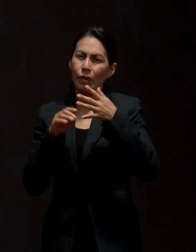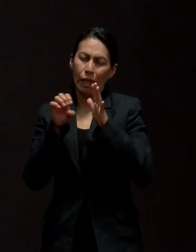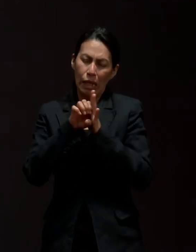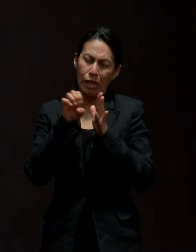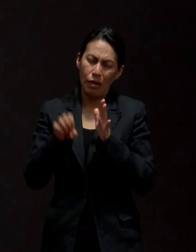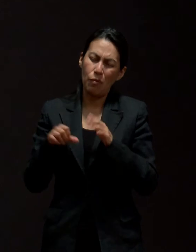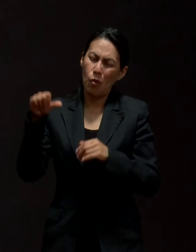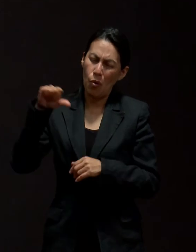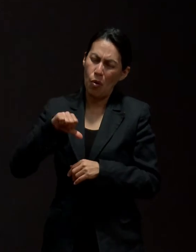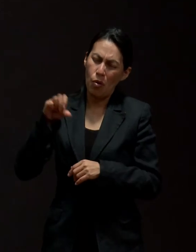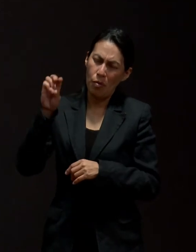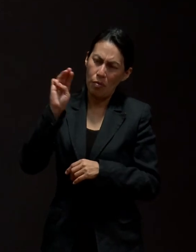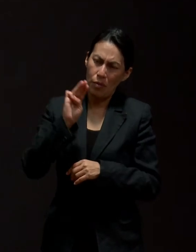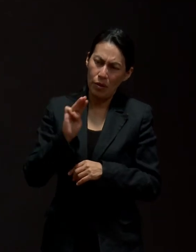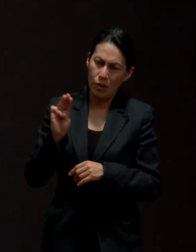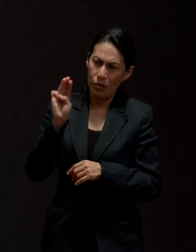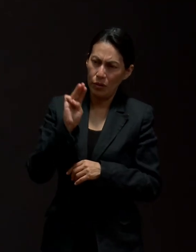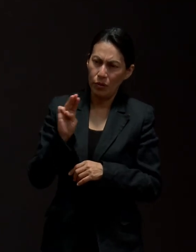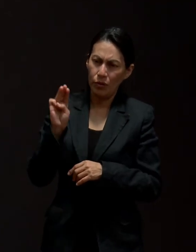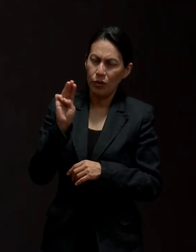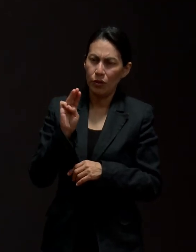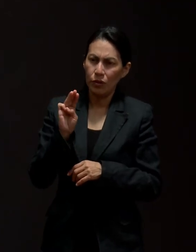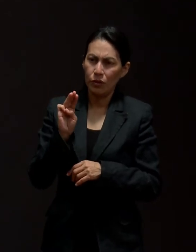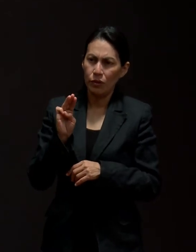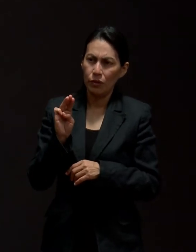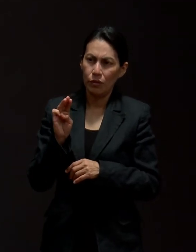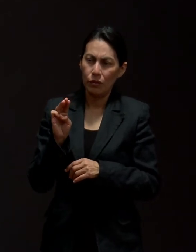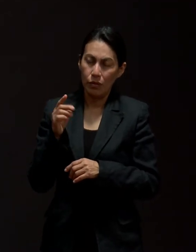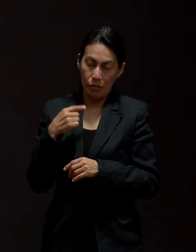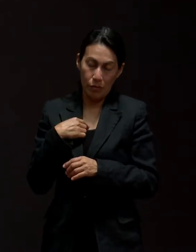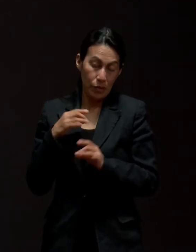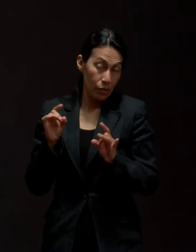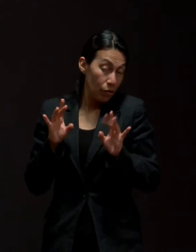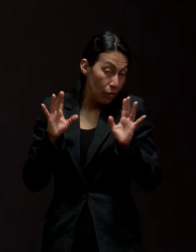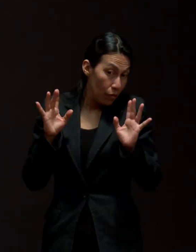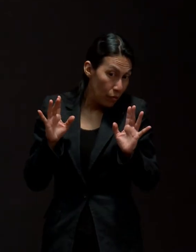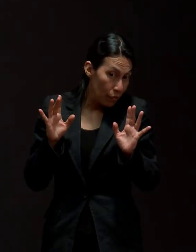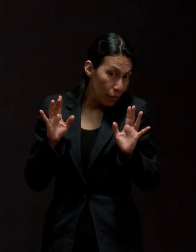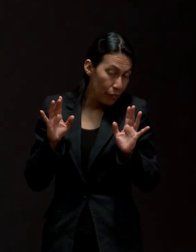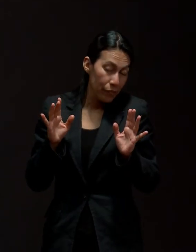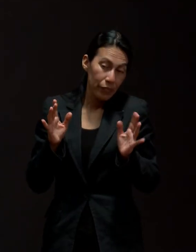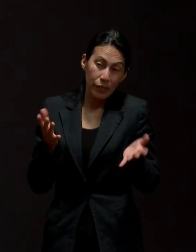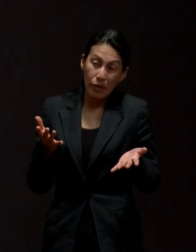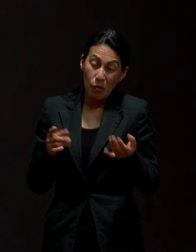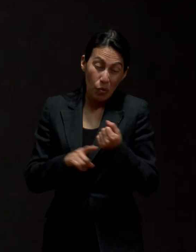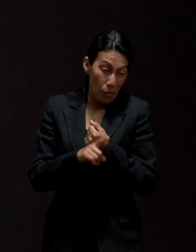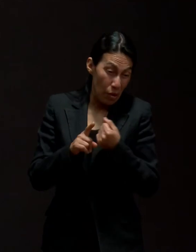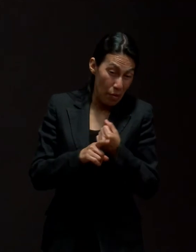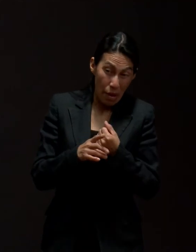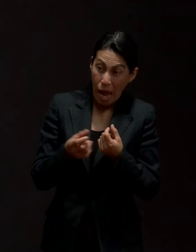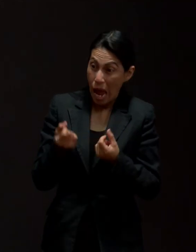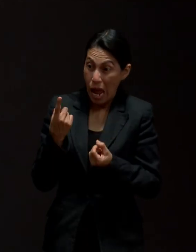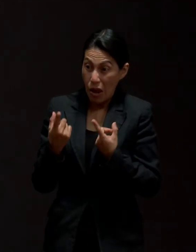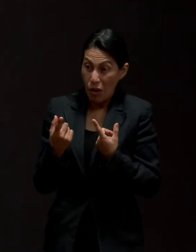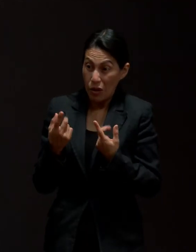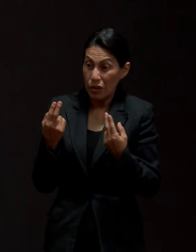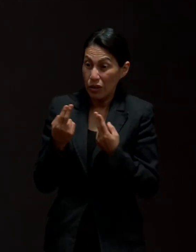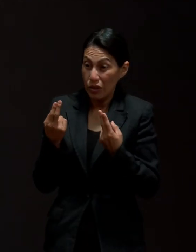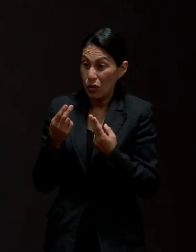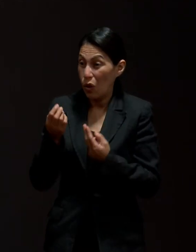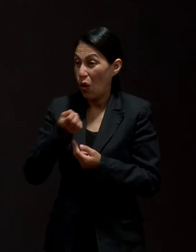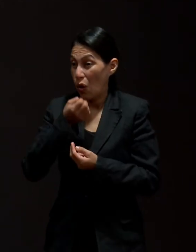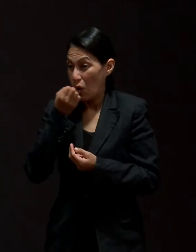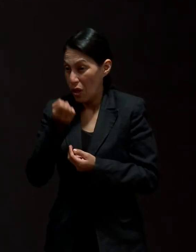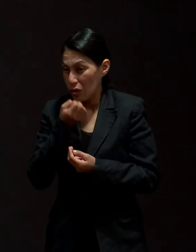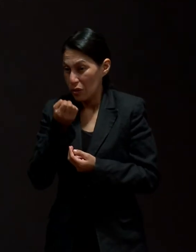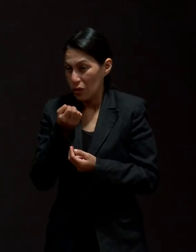objetivo es que, por ejemplo, hoy es miércoles, ¿verdad? Me sucedió algo que yo necesito que